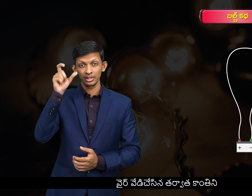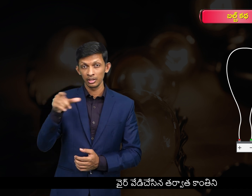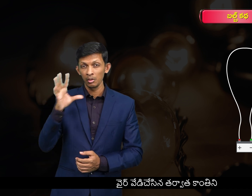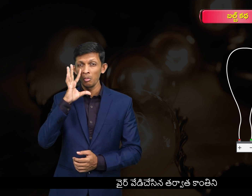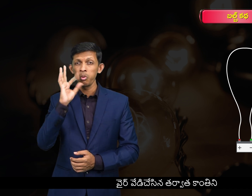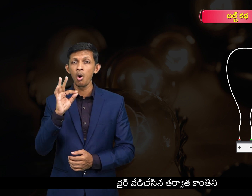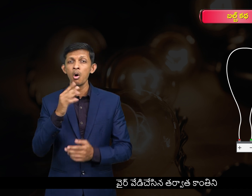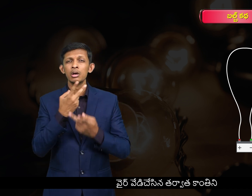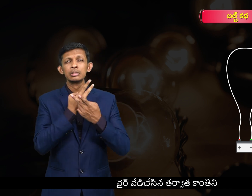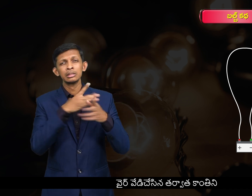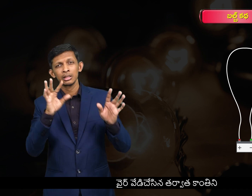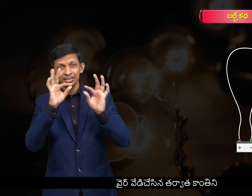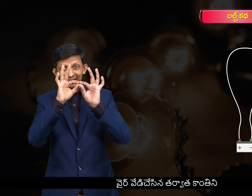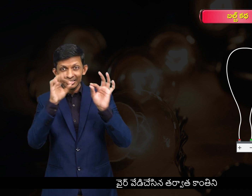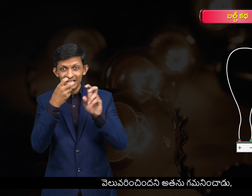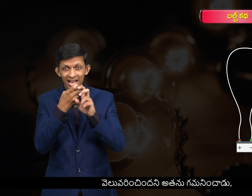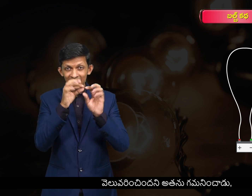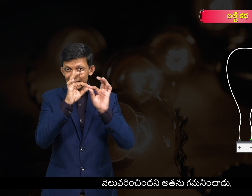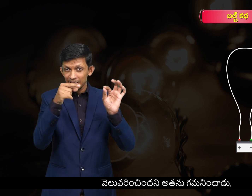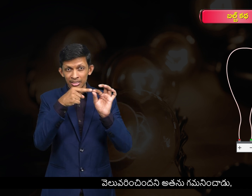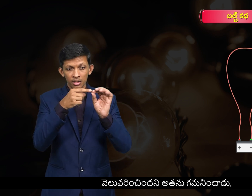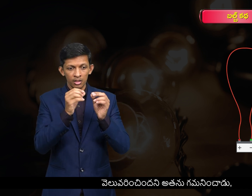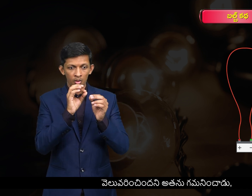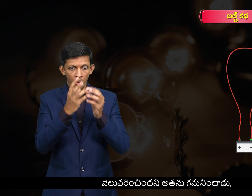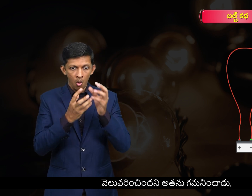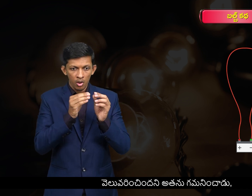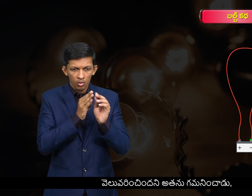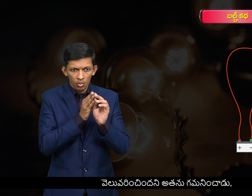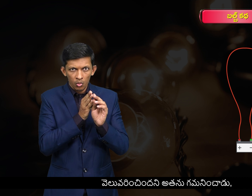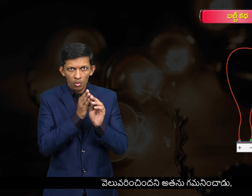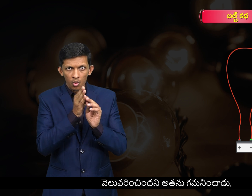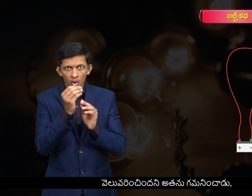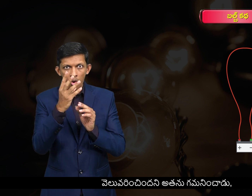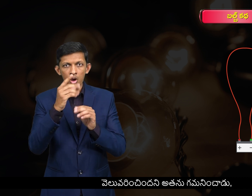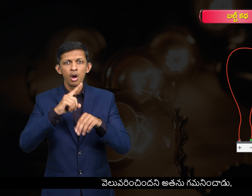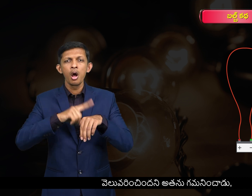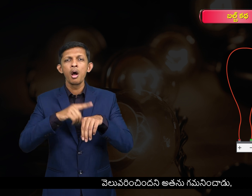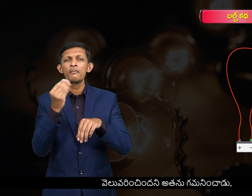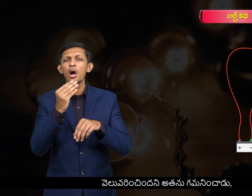వైరు వేడి చేసిన తర్వాత కాంతిని వెలువరించిందని అతను గమనించాడు.